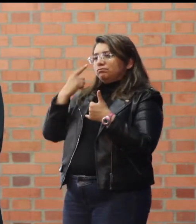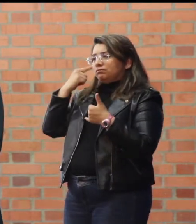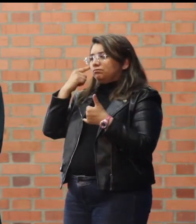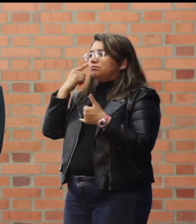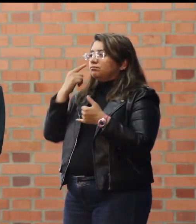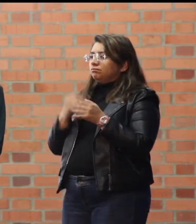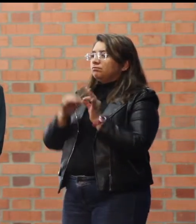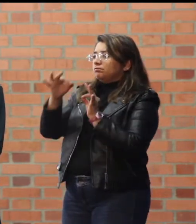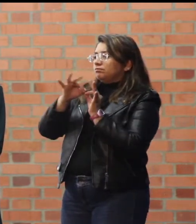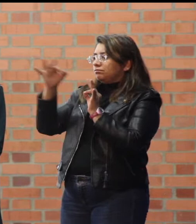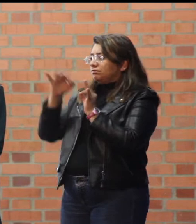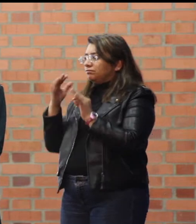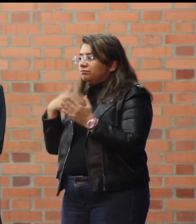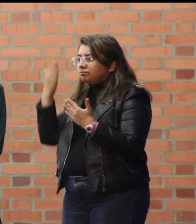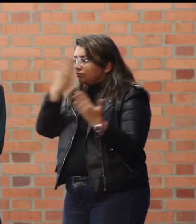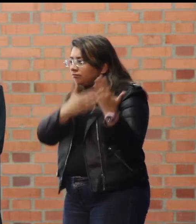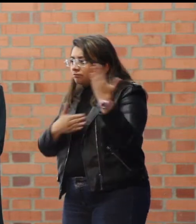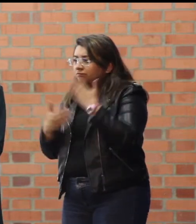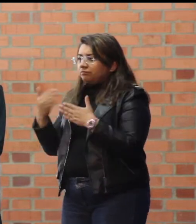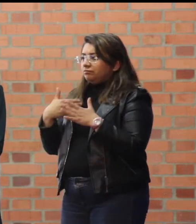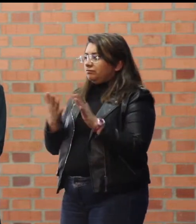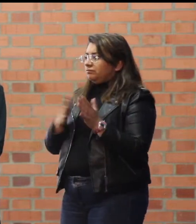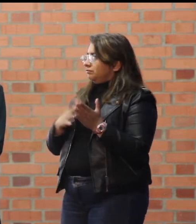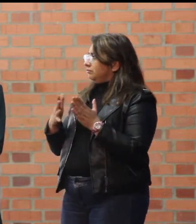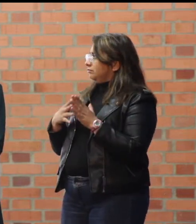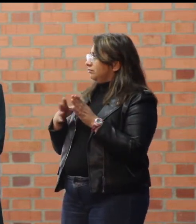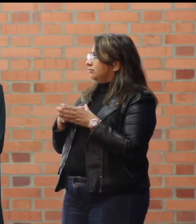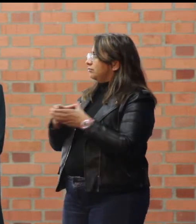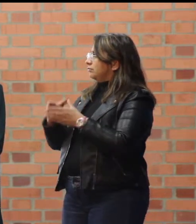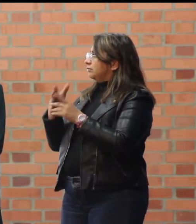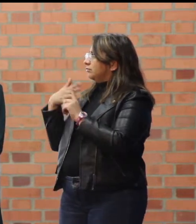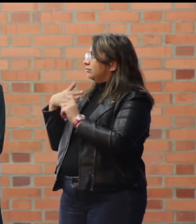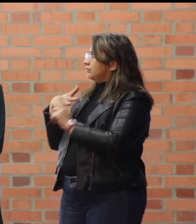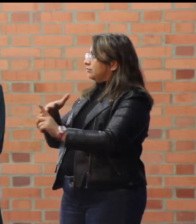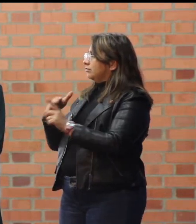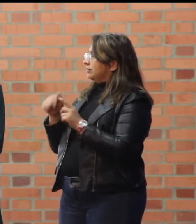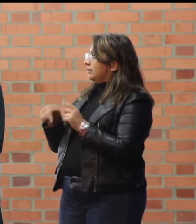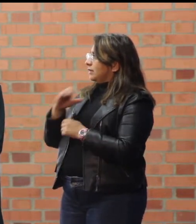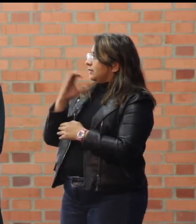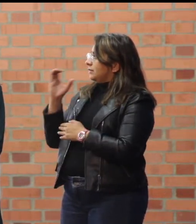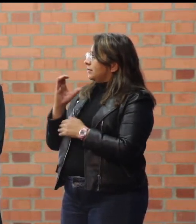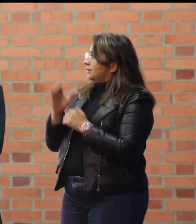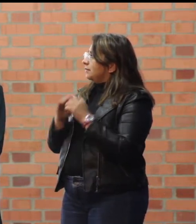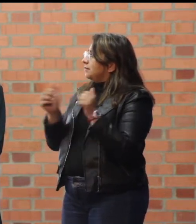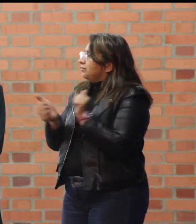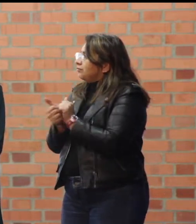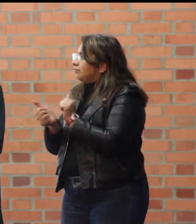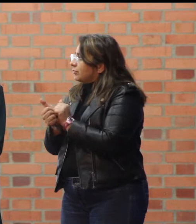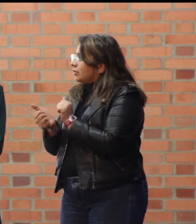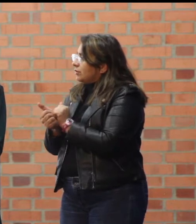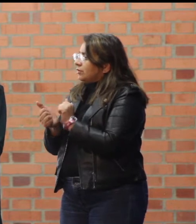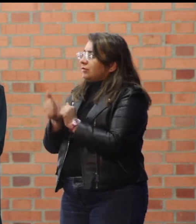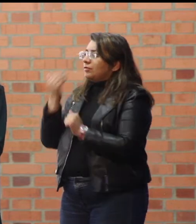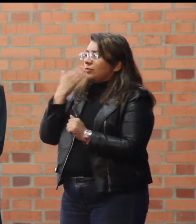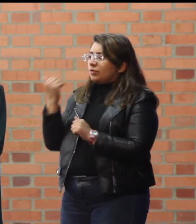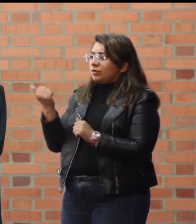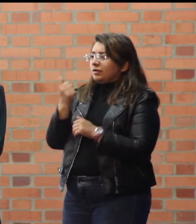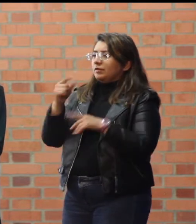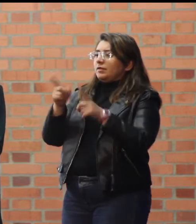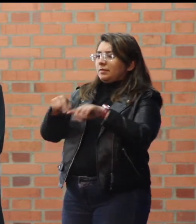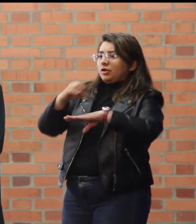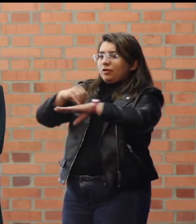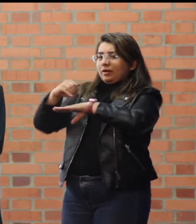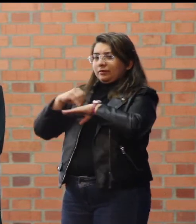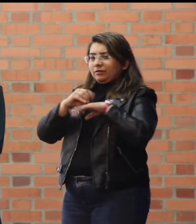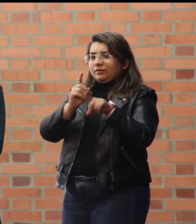articulación con organizaciones de mujeres en diferentes zonas del país y el acompañamiento a la implementación de los